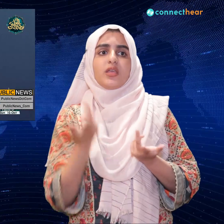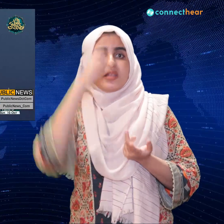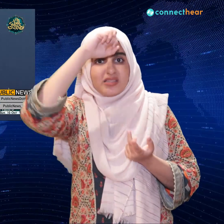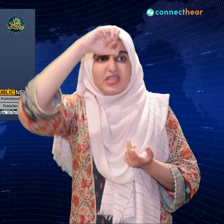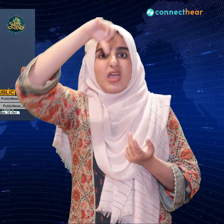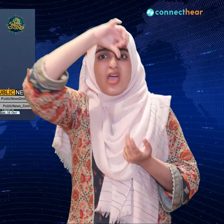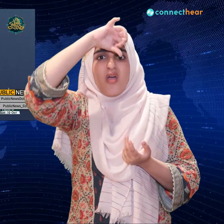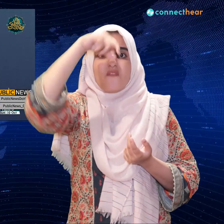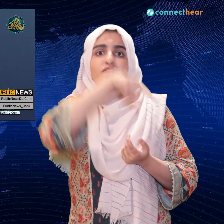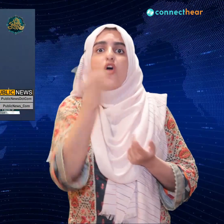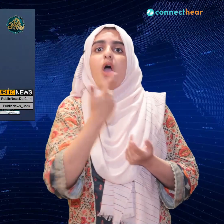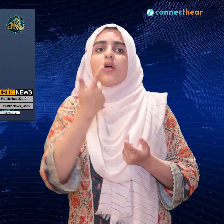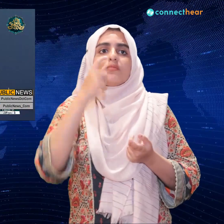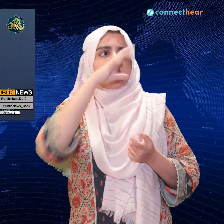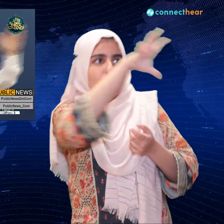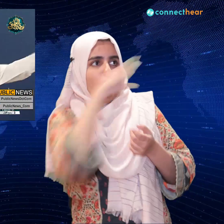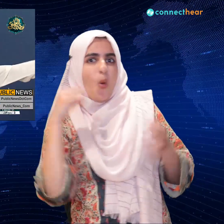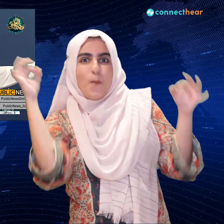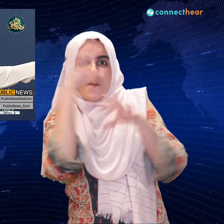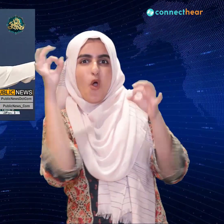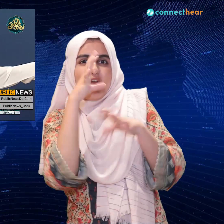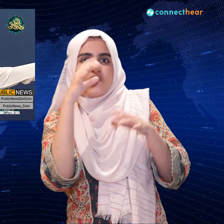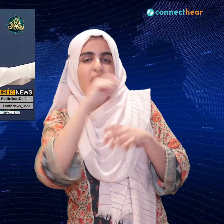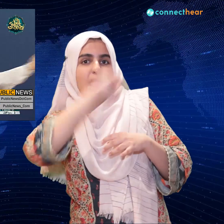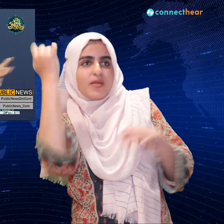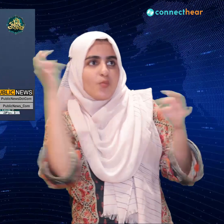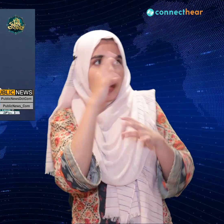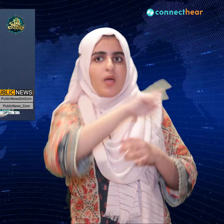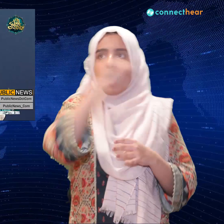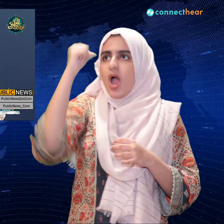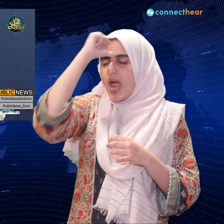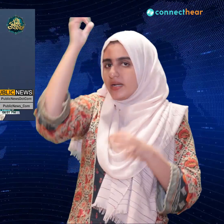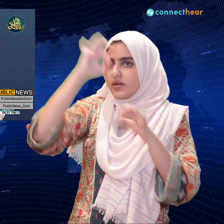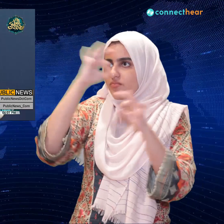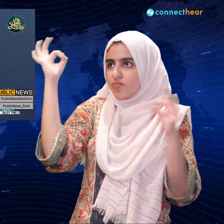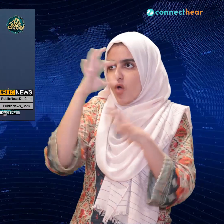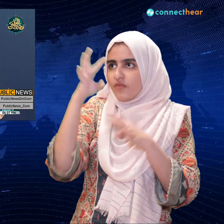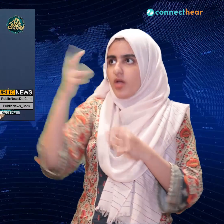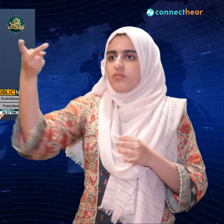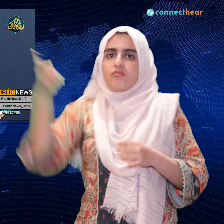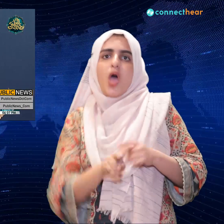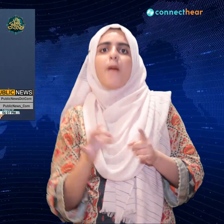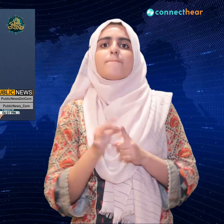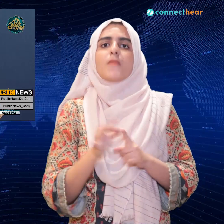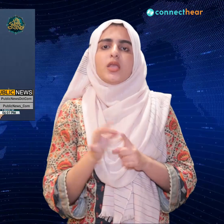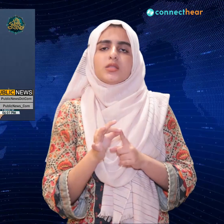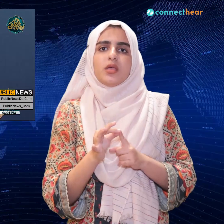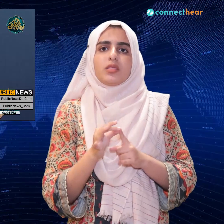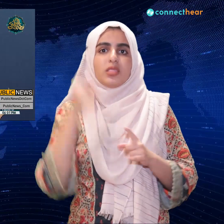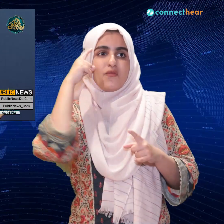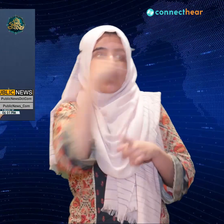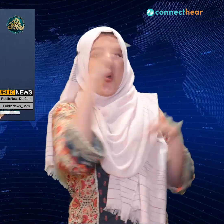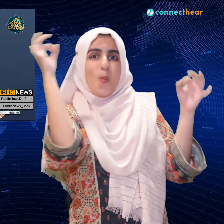وہ آتی کدھر سے؟ ہالی ووڈ سے جاتی ہے بالی ووڈ، ادھر سے کلچر آ جاتا ہے یہاں۔ کبھی کسی نے یہ پوچھا کہ ہالی ووڈ کے